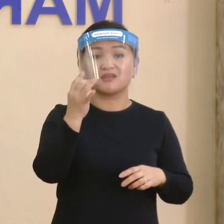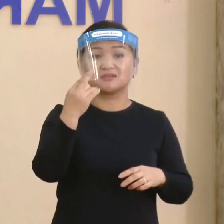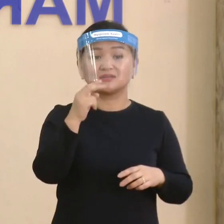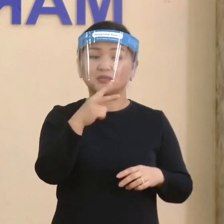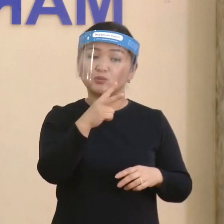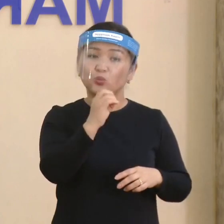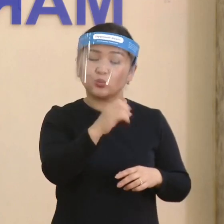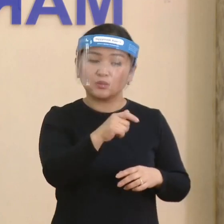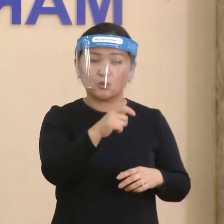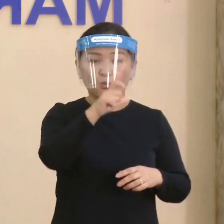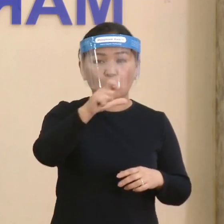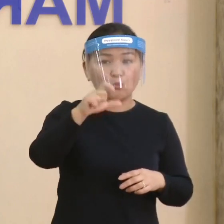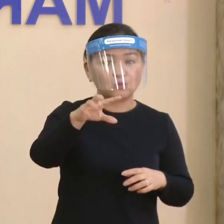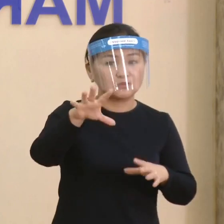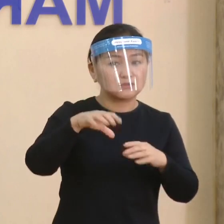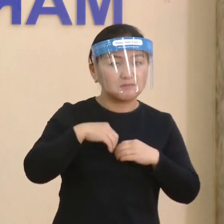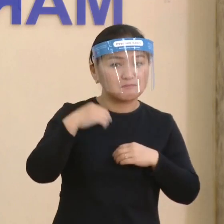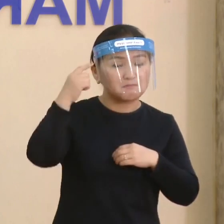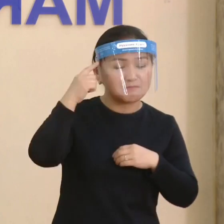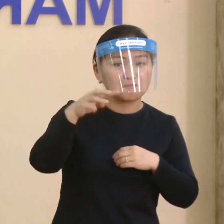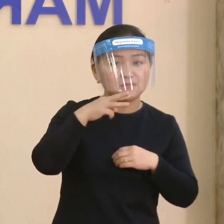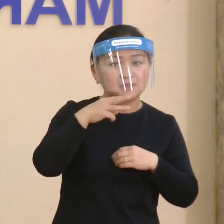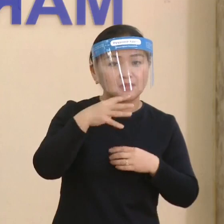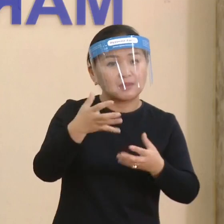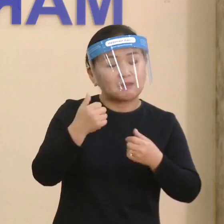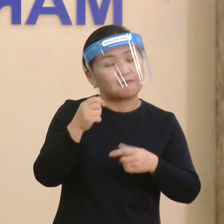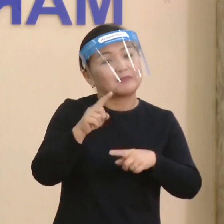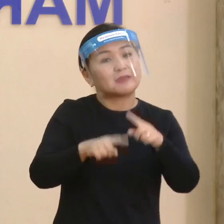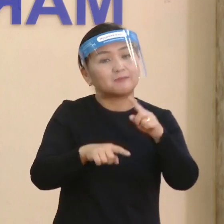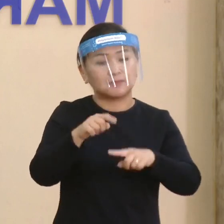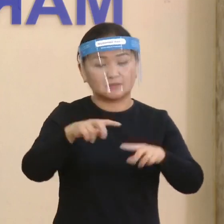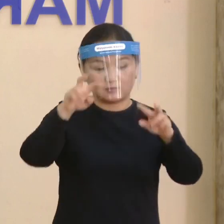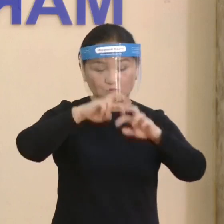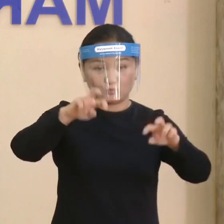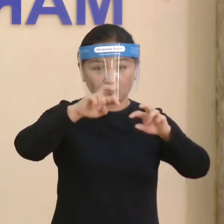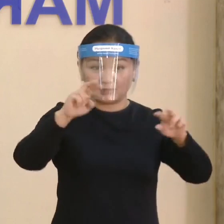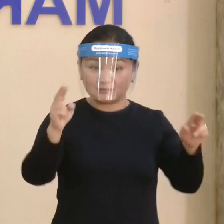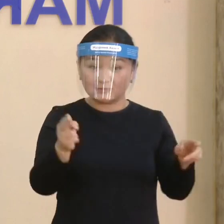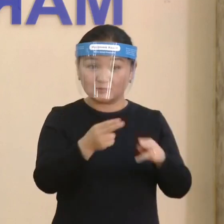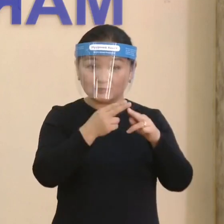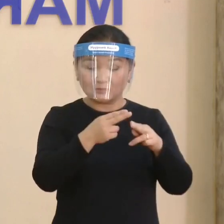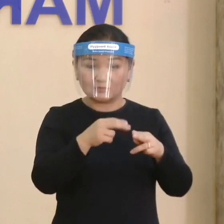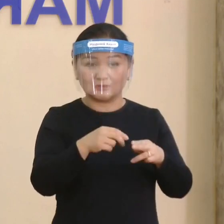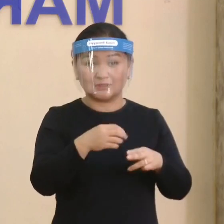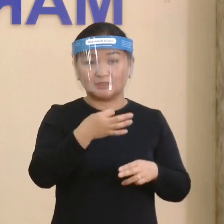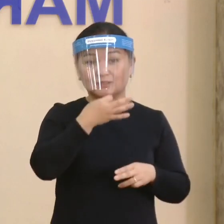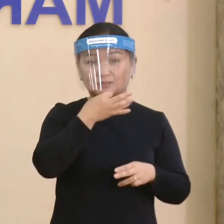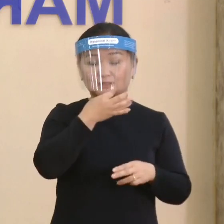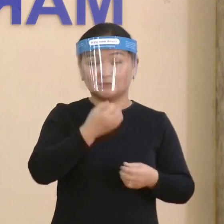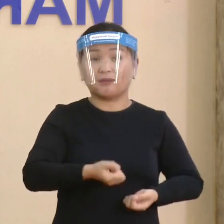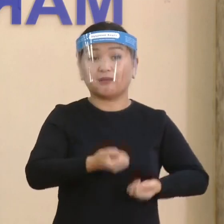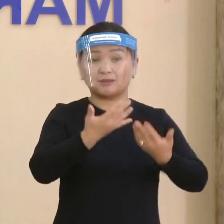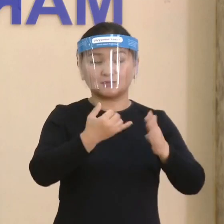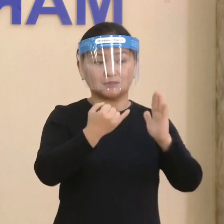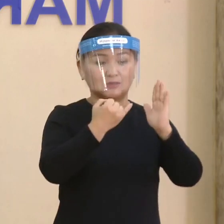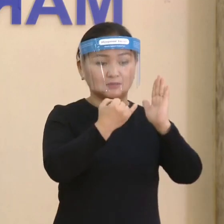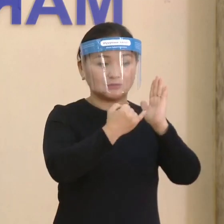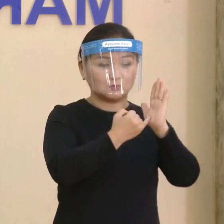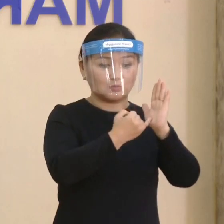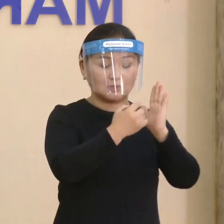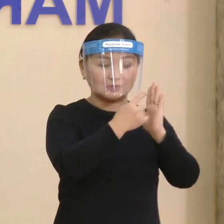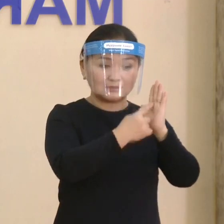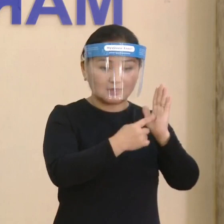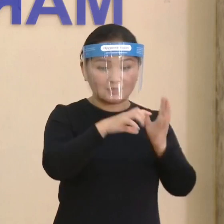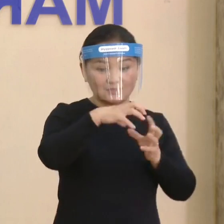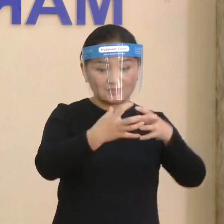хүн амын мэдлэг хандлага одоо ямар байгаа гэдээ. За энэ бол одоо судалгааныхаа дүнг урчилсан байдлаар гарцсан. За 6 сар гэхэд бол дэлхийн